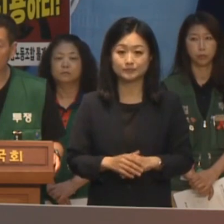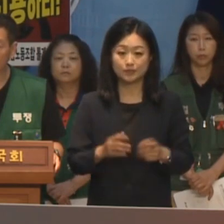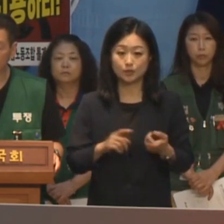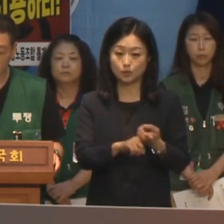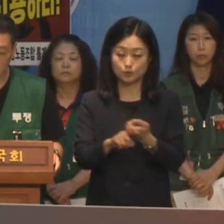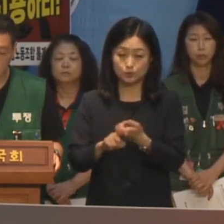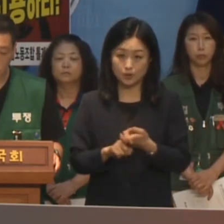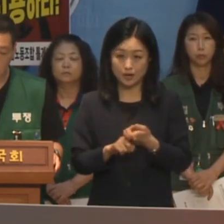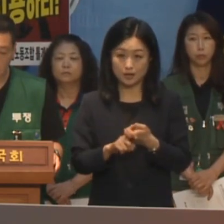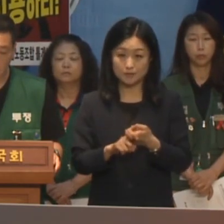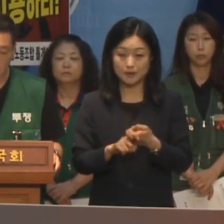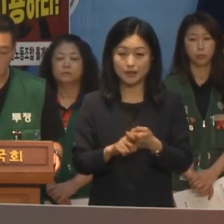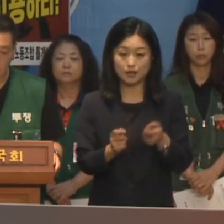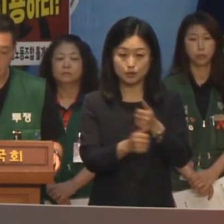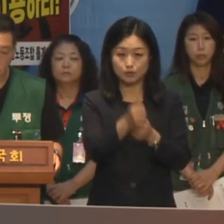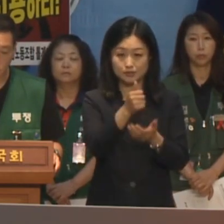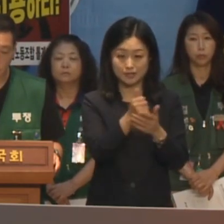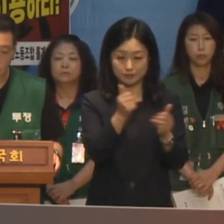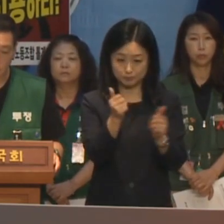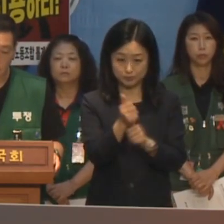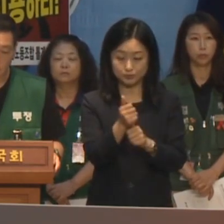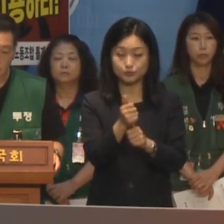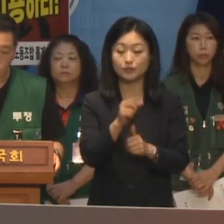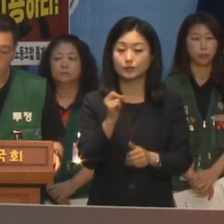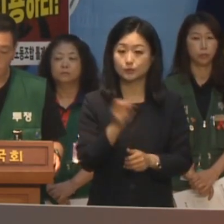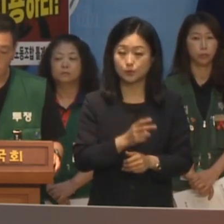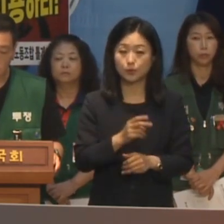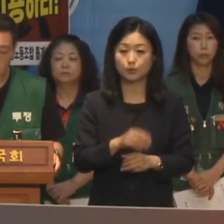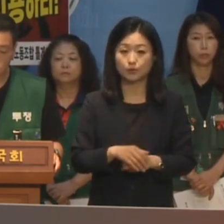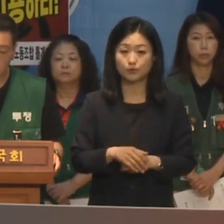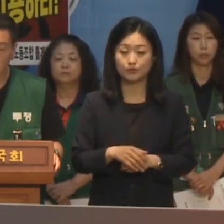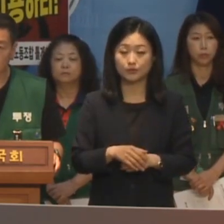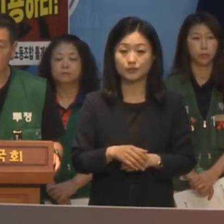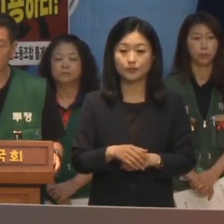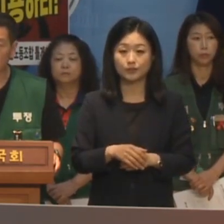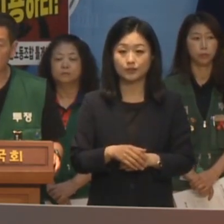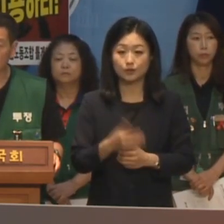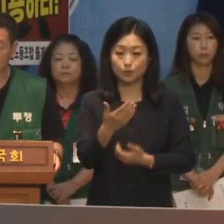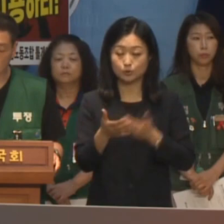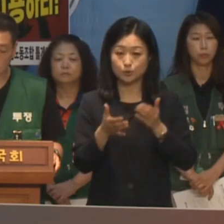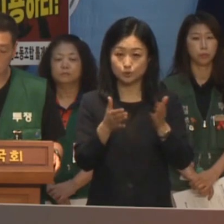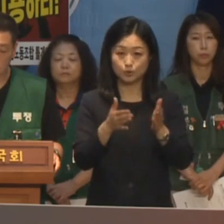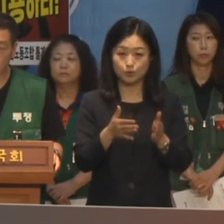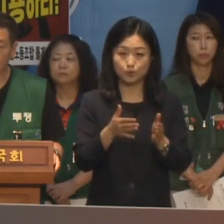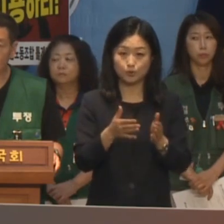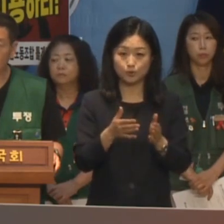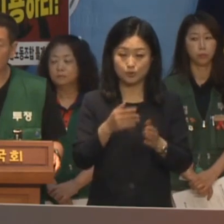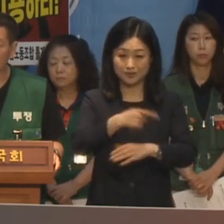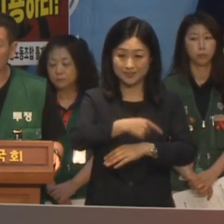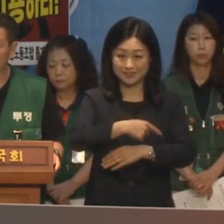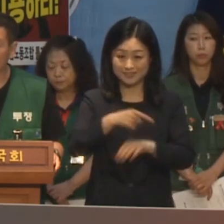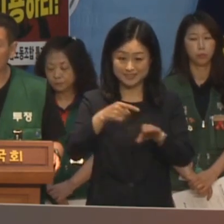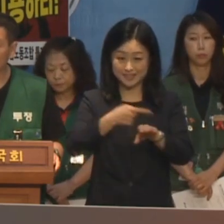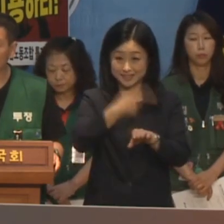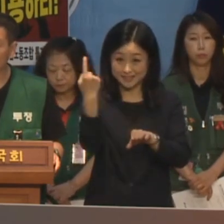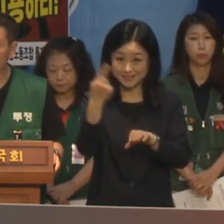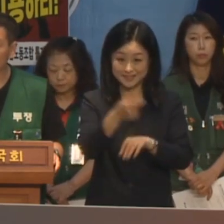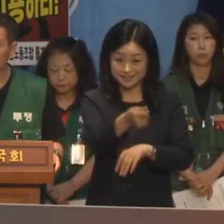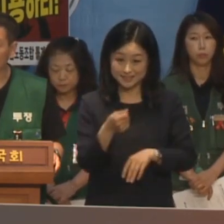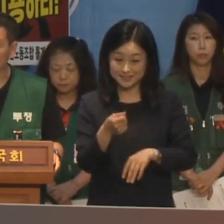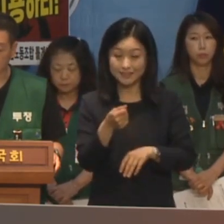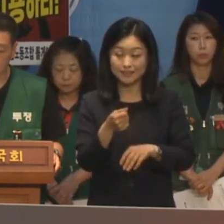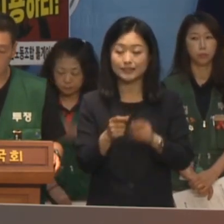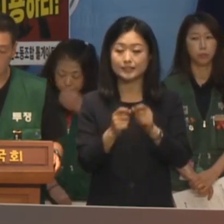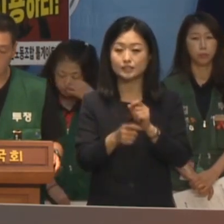도명아 위원장 직무대행님 그리고 톨게이트 지부의 박순양 지부장님 그리고 해당